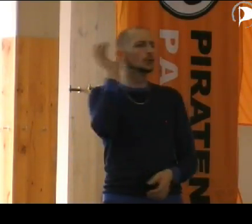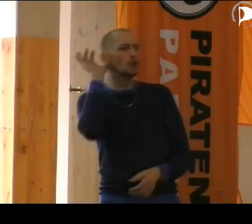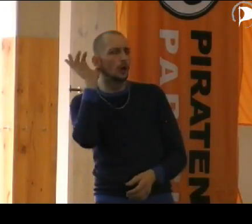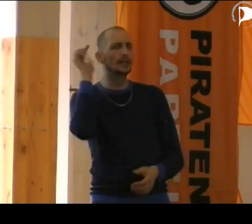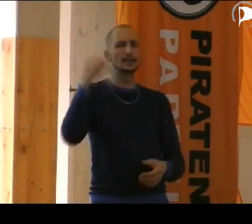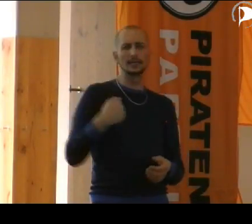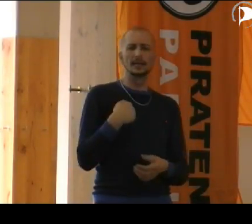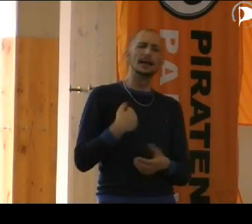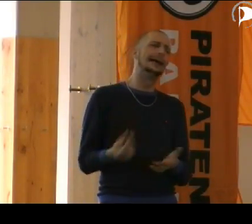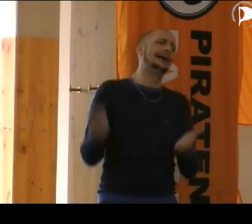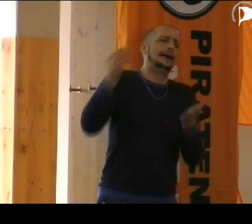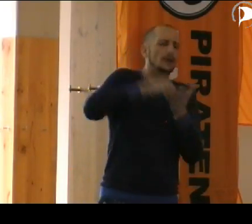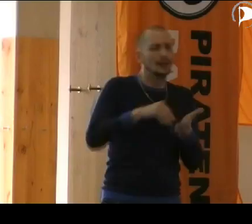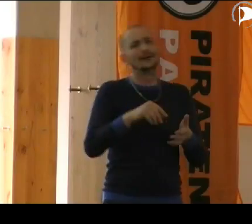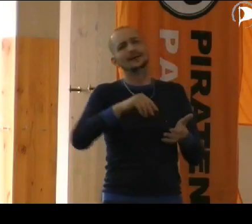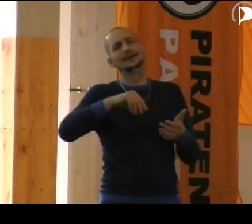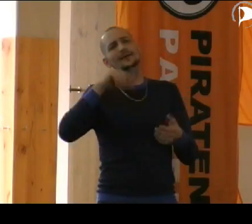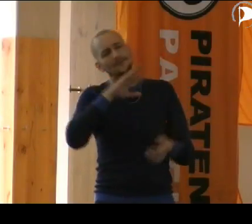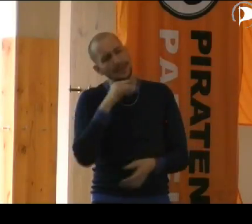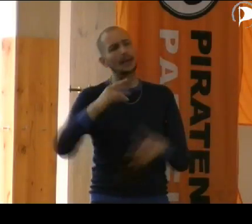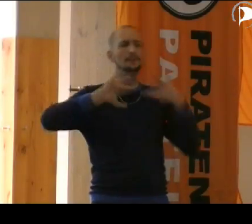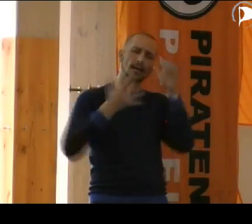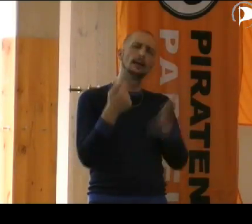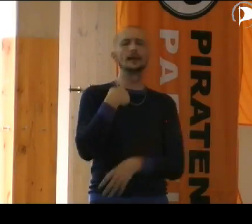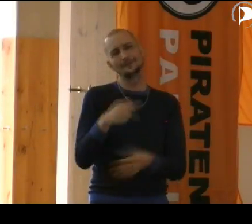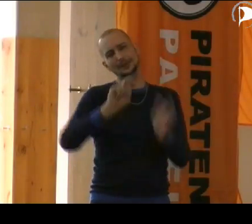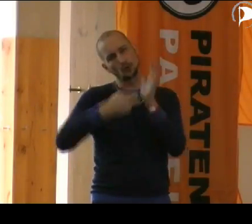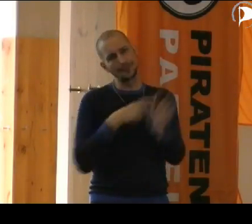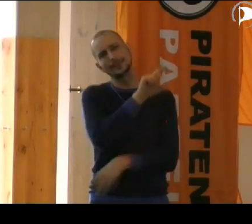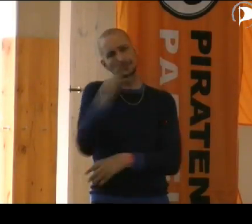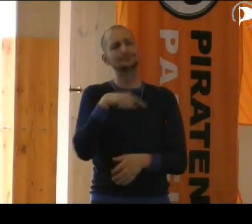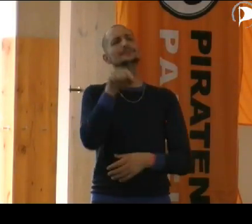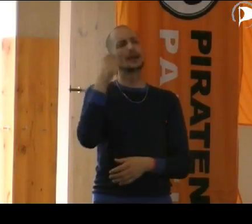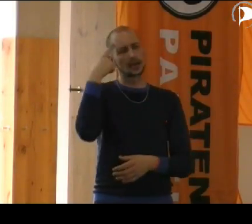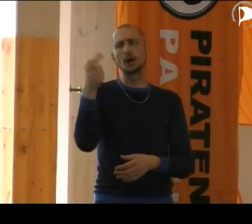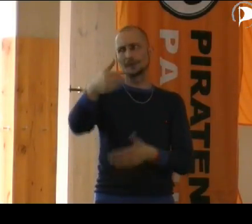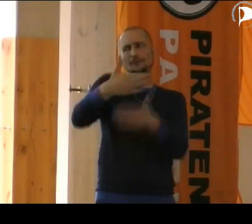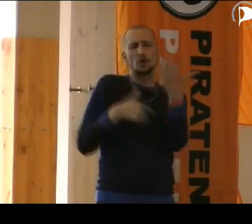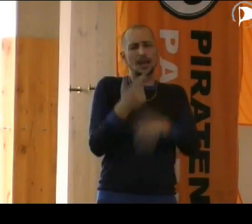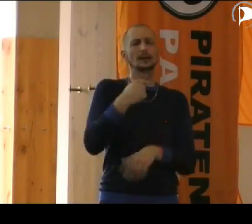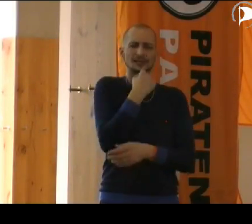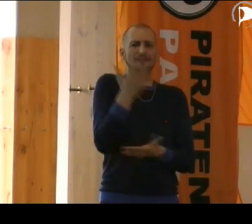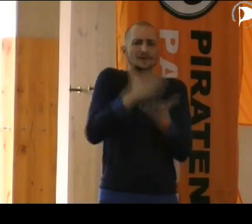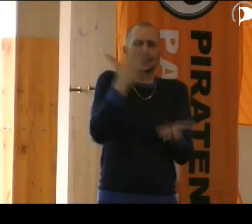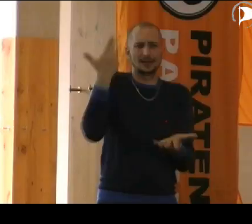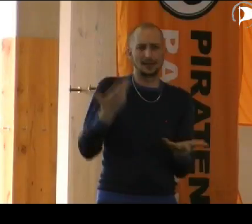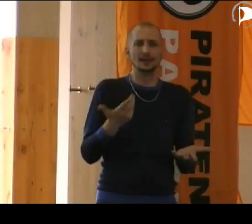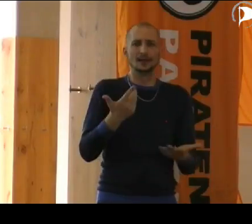nochmal also mit spam mails und überhaupt nicht möglich haben die kollegen sehr selten gezeigt